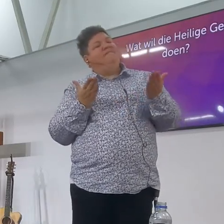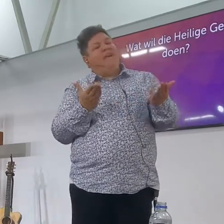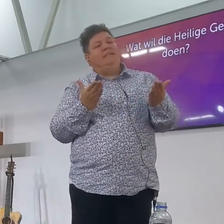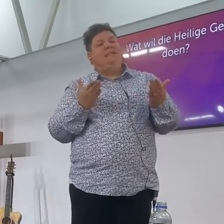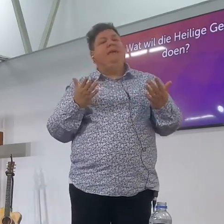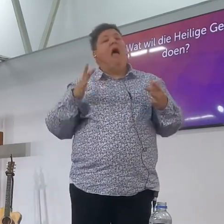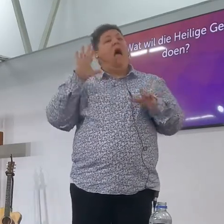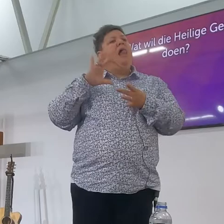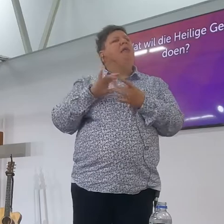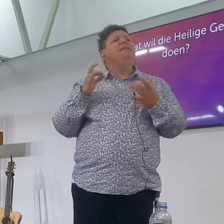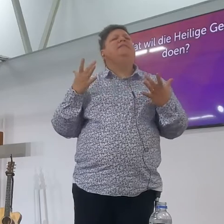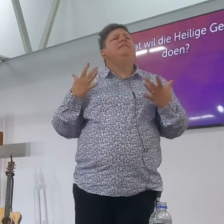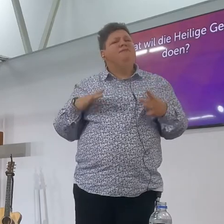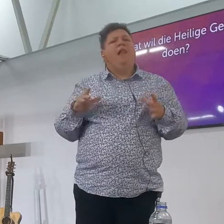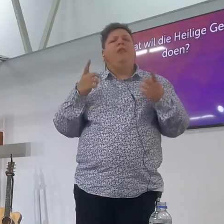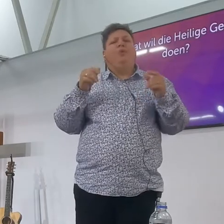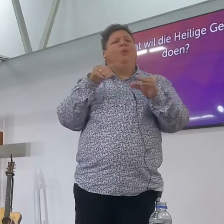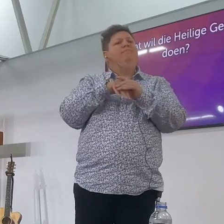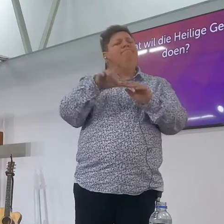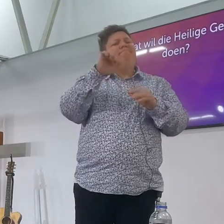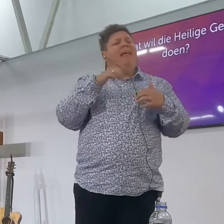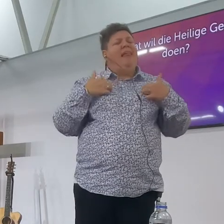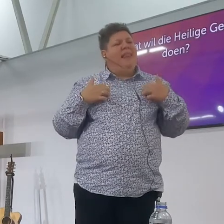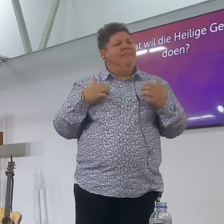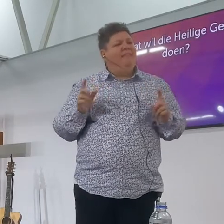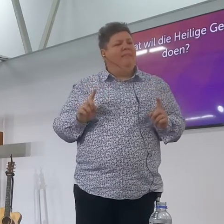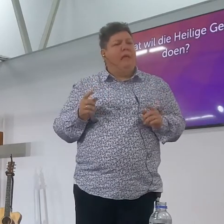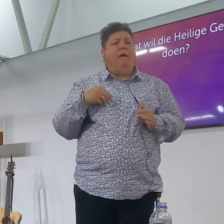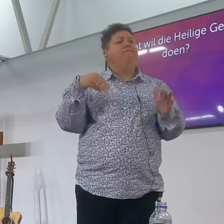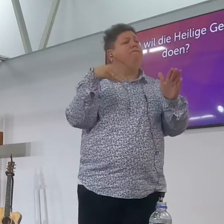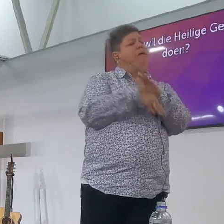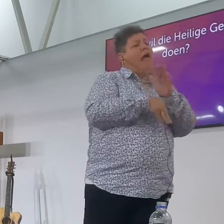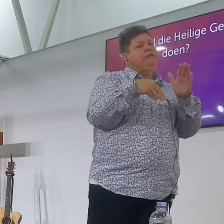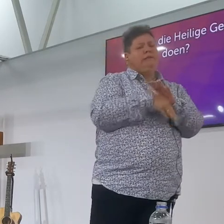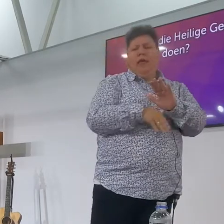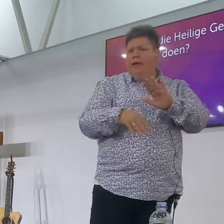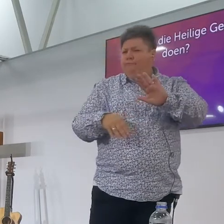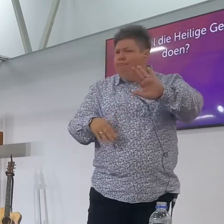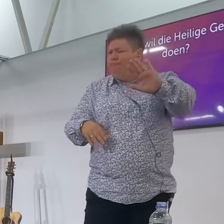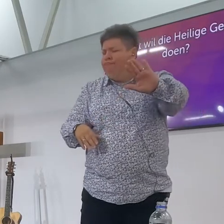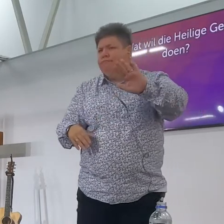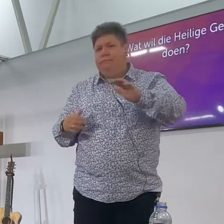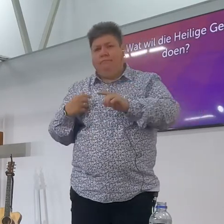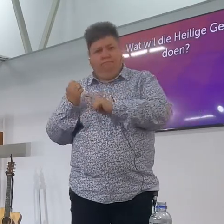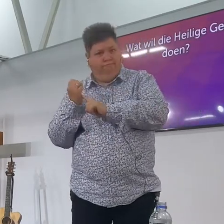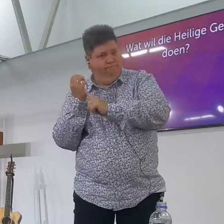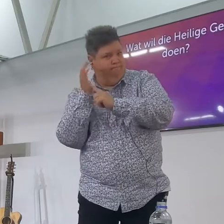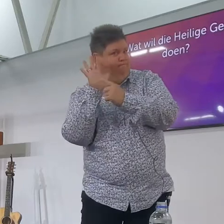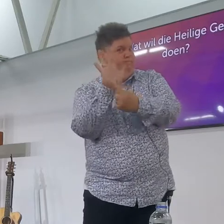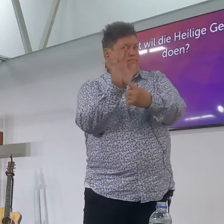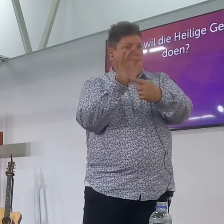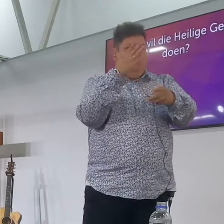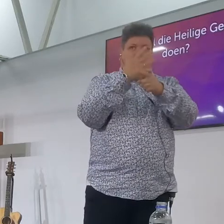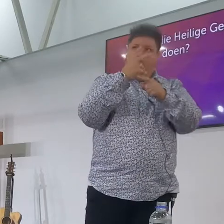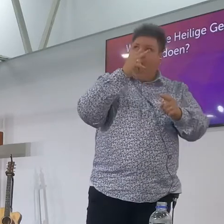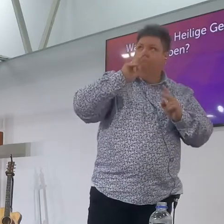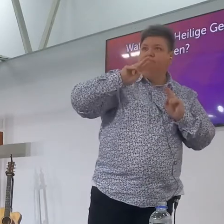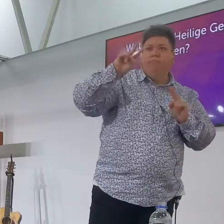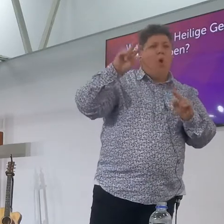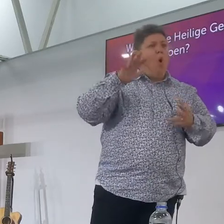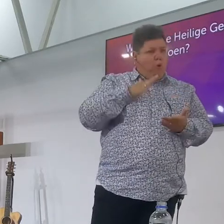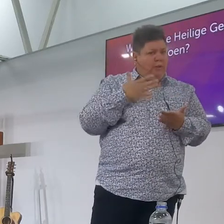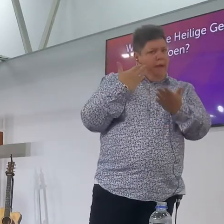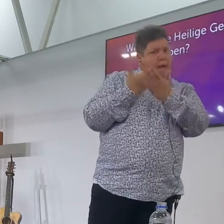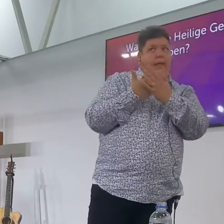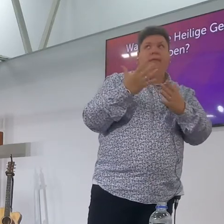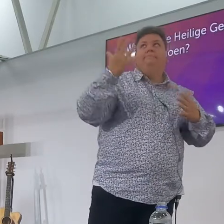vanoggend gaan ek vir jou wys, wat wil die Heilige Gees in my en jou lewe doen? Dis nie iets wat weggesteek is vir ons nie, dis iets wat openbloot is vir ons, iets wat ek en jy kan doen, iets wat ek en jy